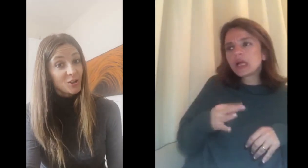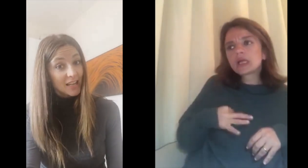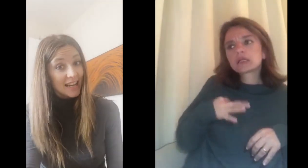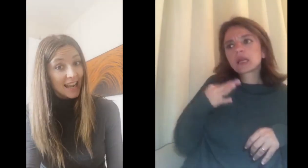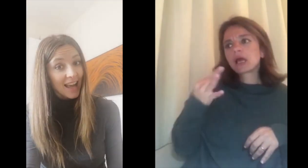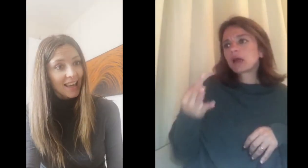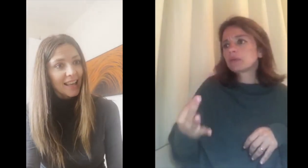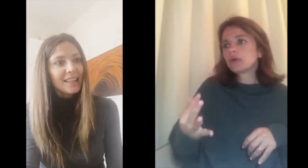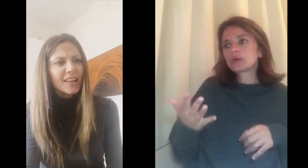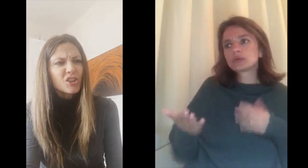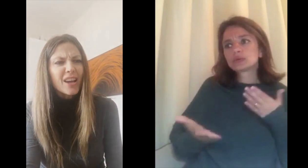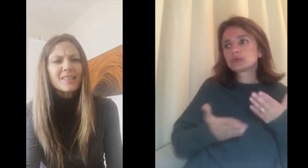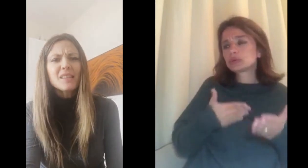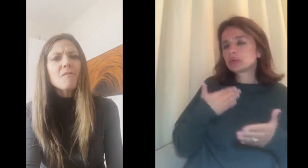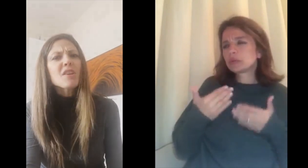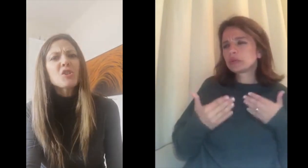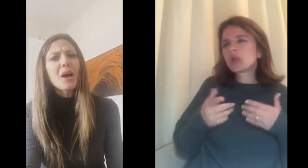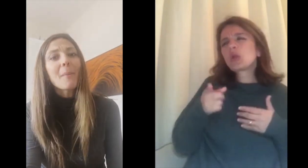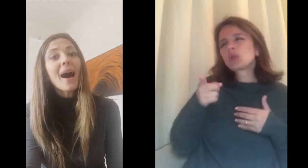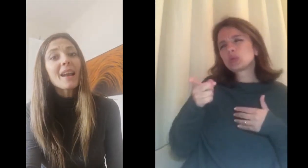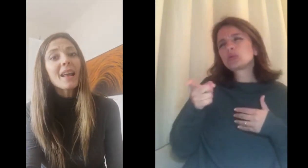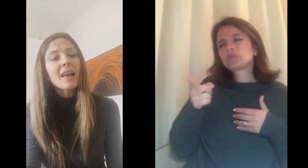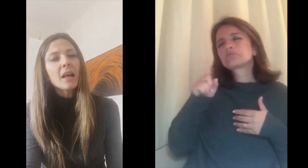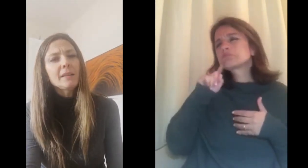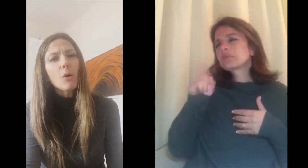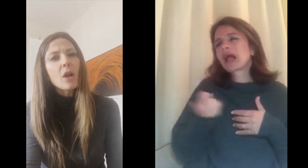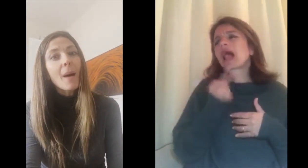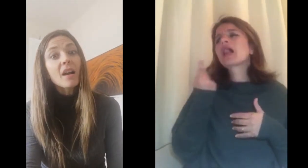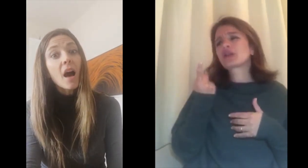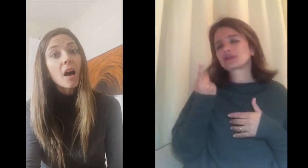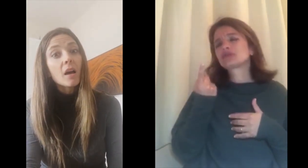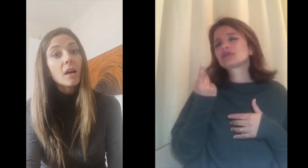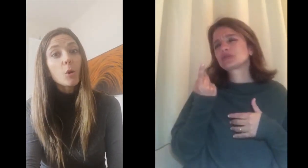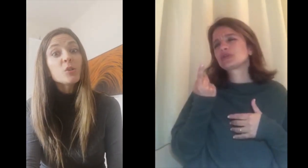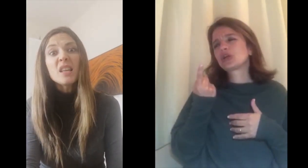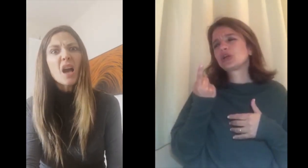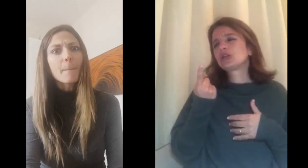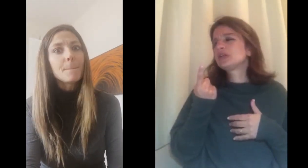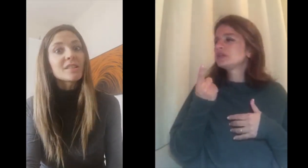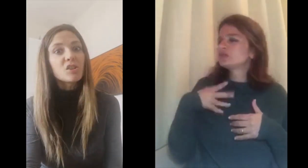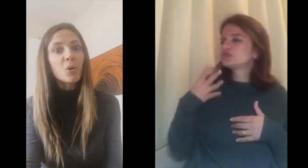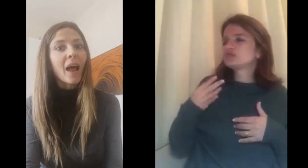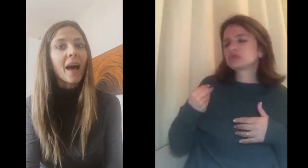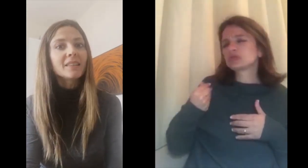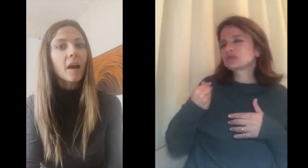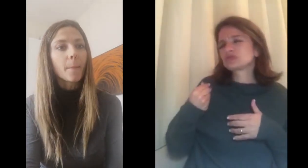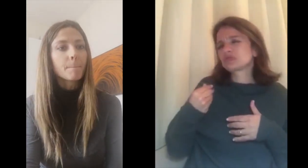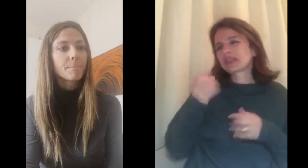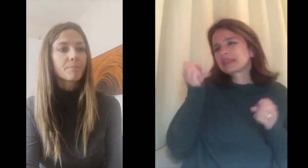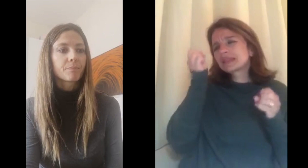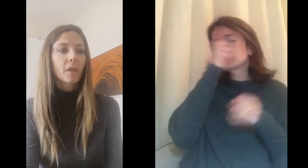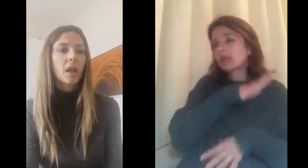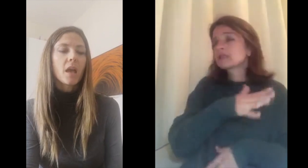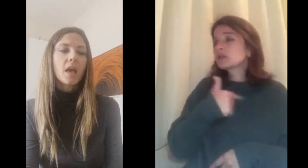dimenticare Scilla e di lasciarsi invece amare da una maga così